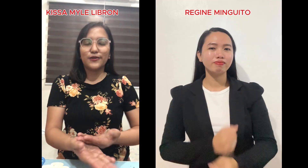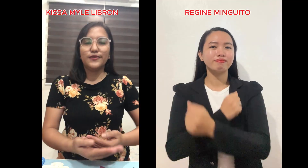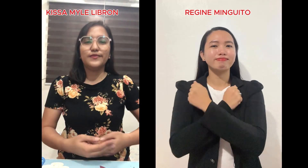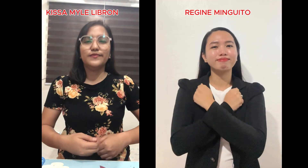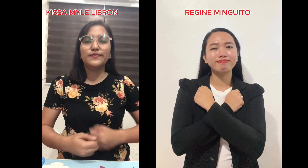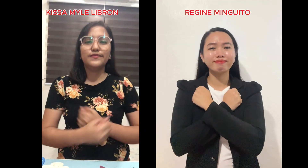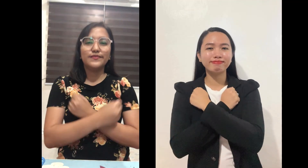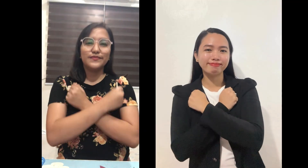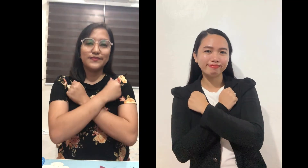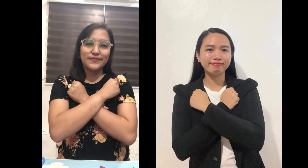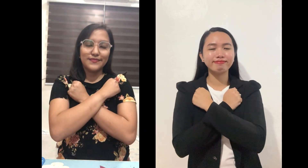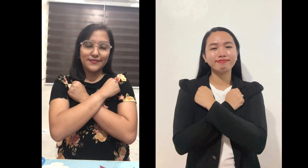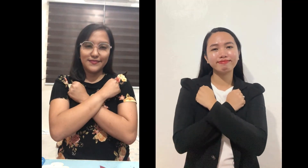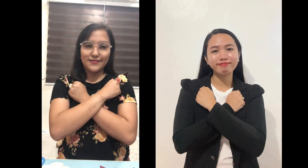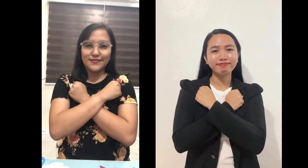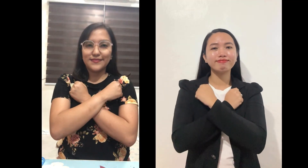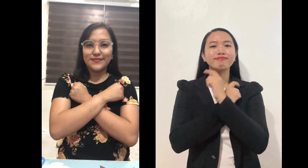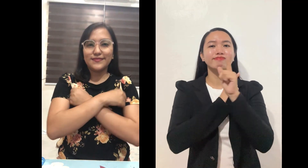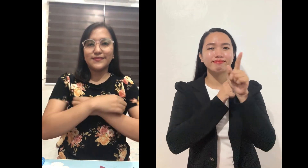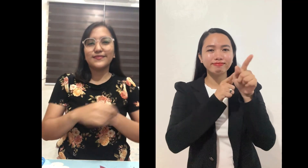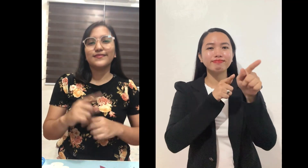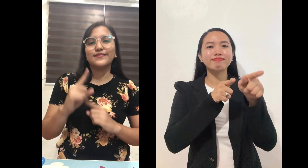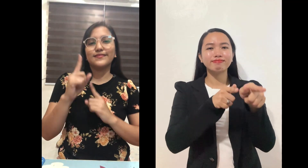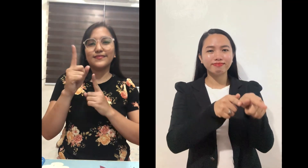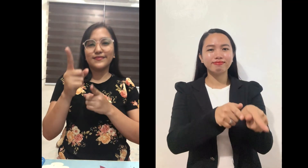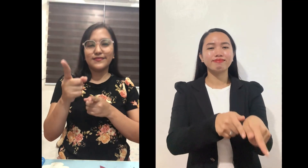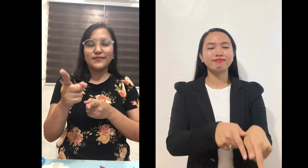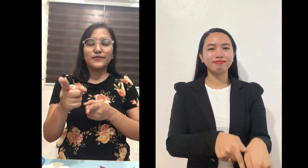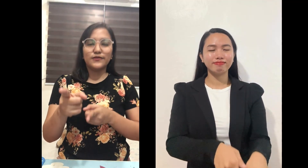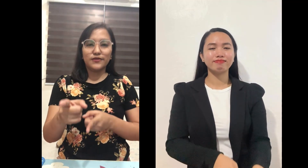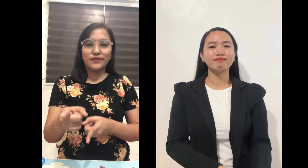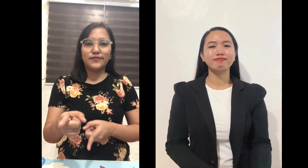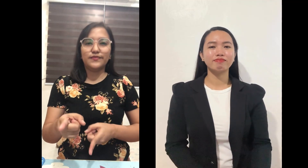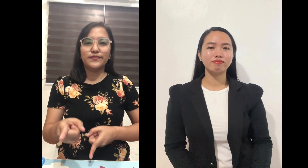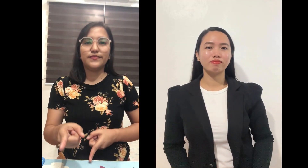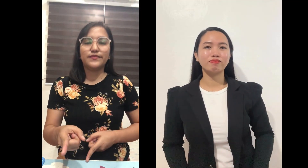Ang dulot nito ay tunay na ligaya.